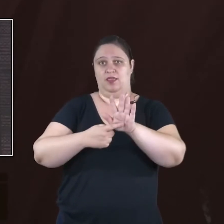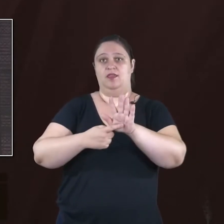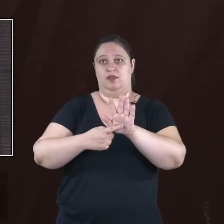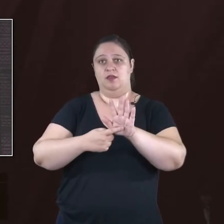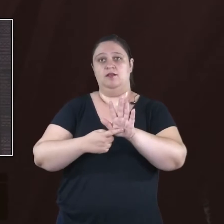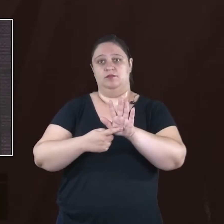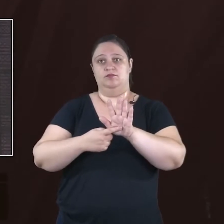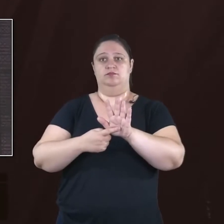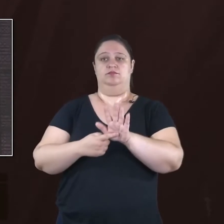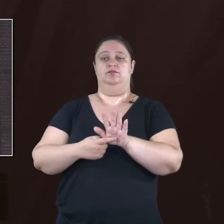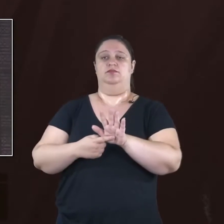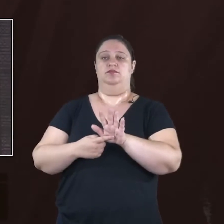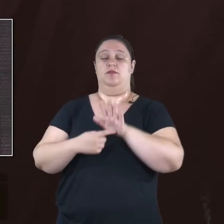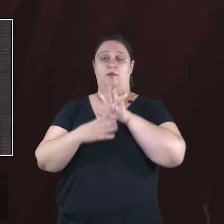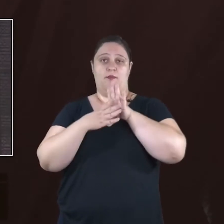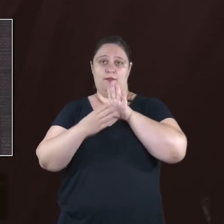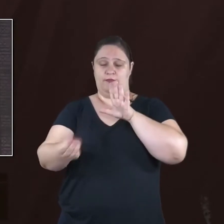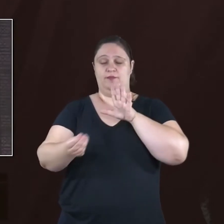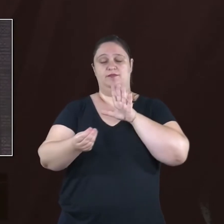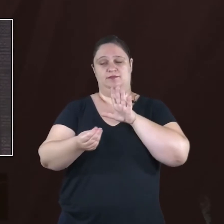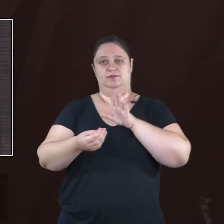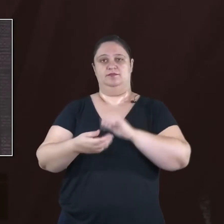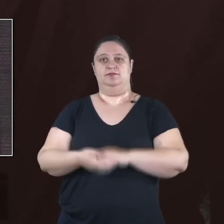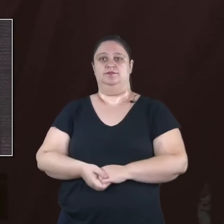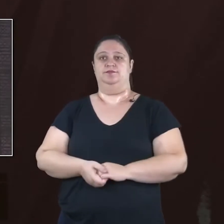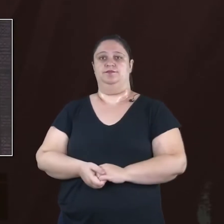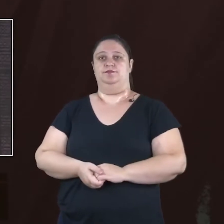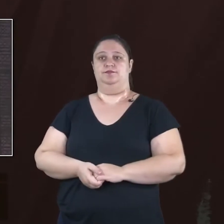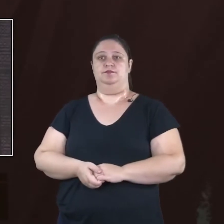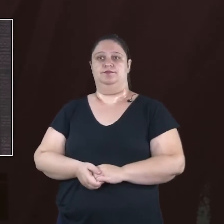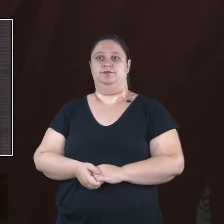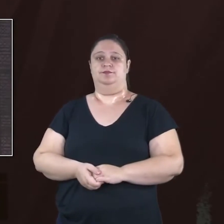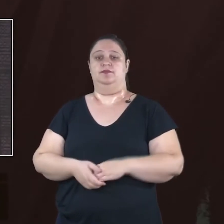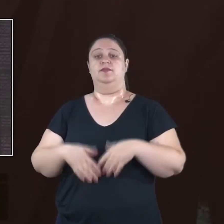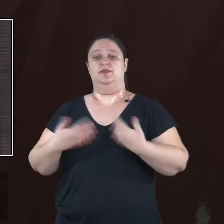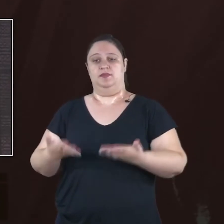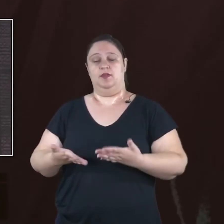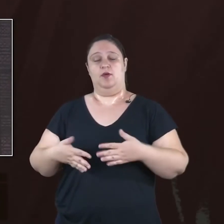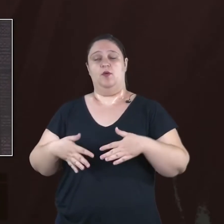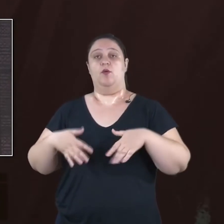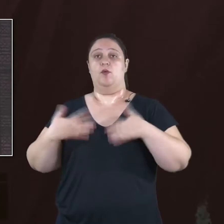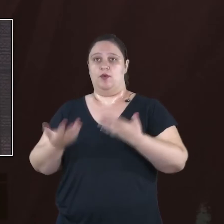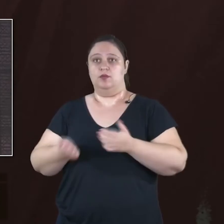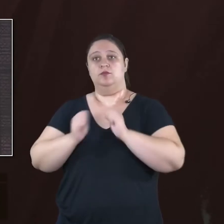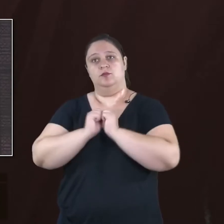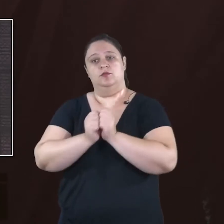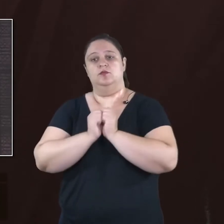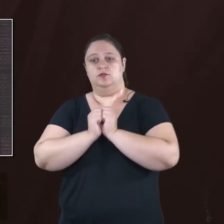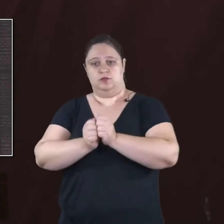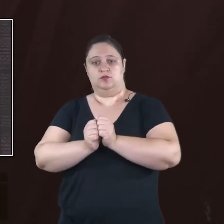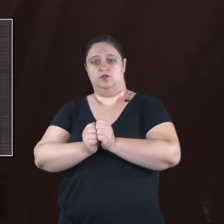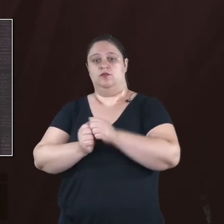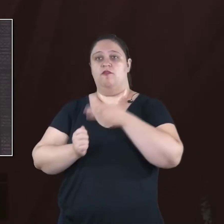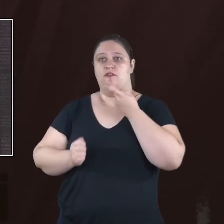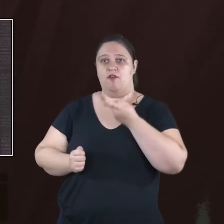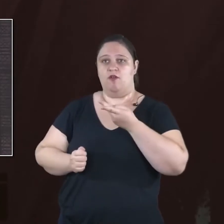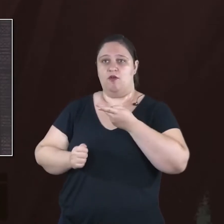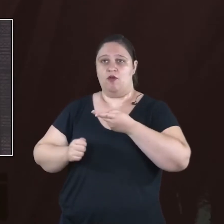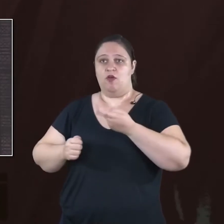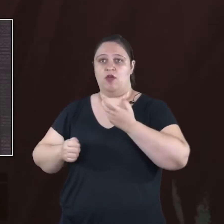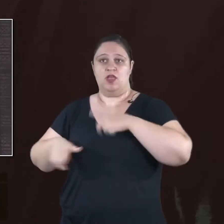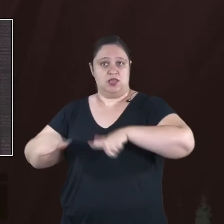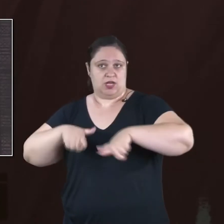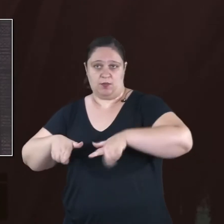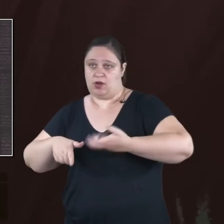para nos imitardes. Portanto, quando ainda convosco vos ordenamos isso, se alguém não quer trabalhar,